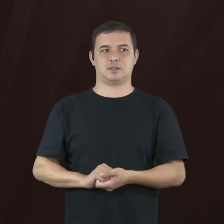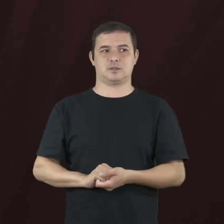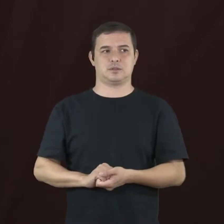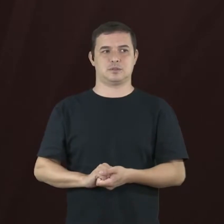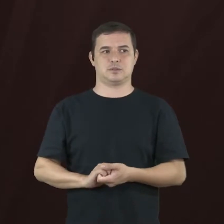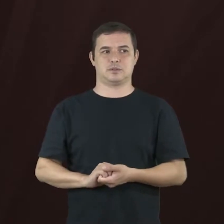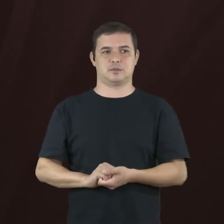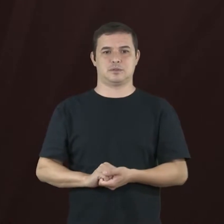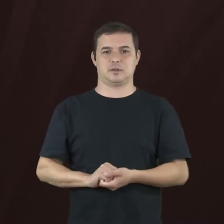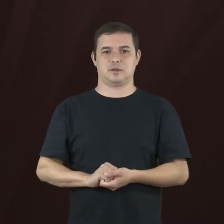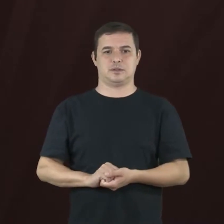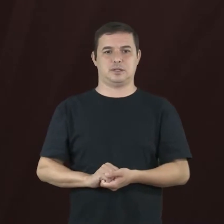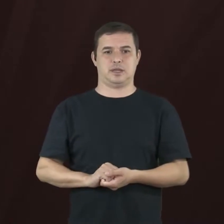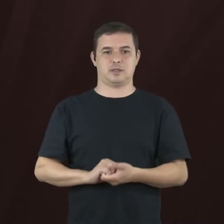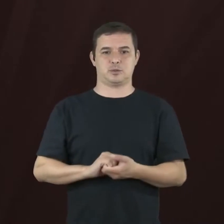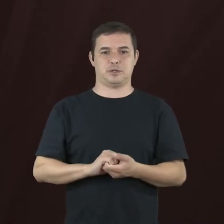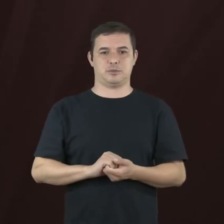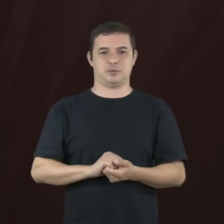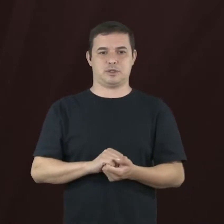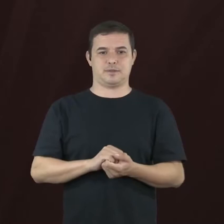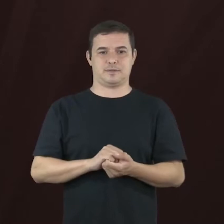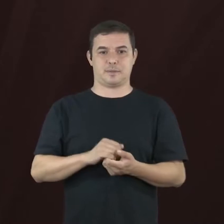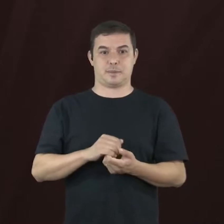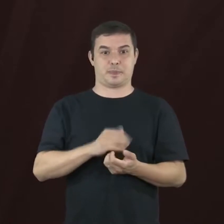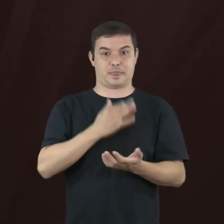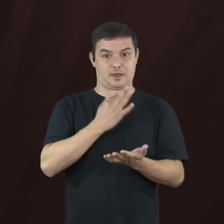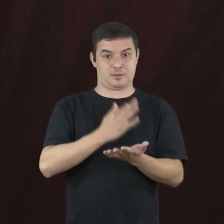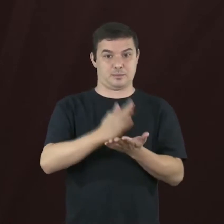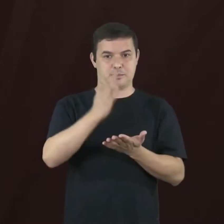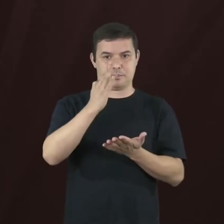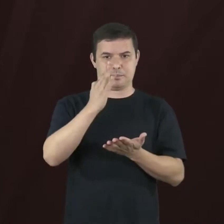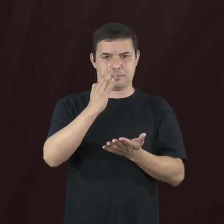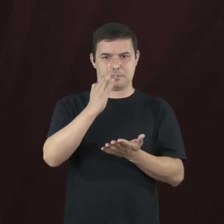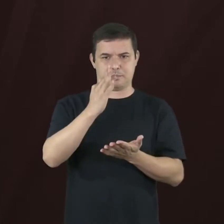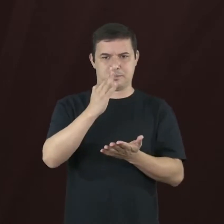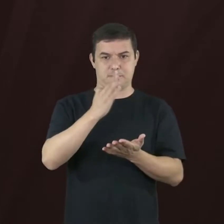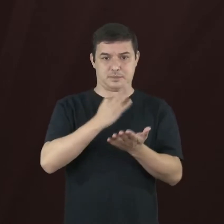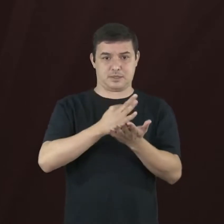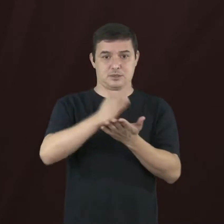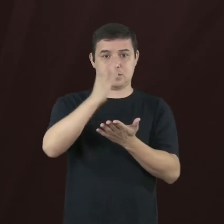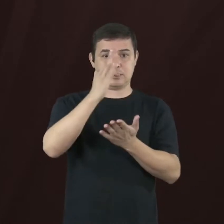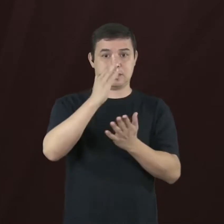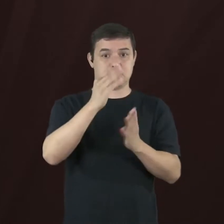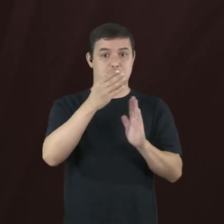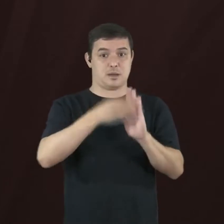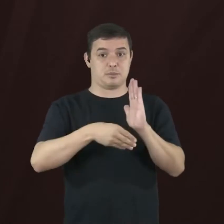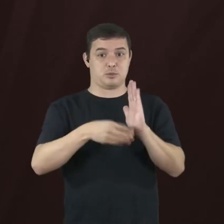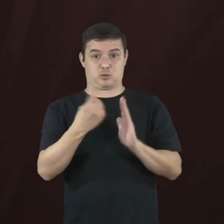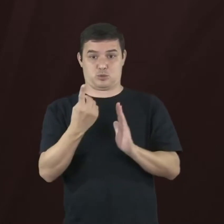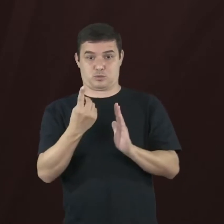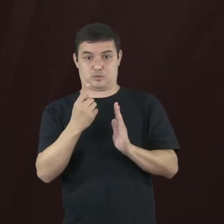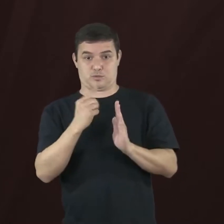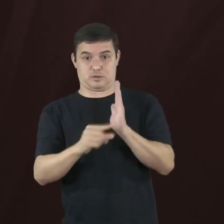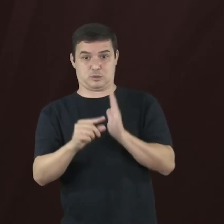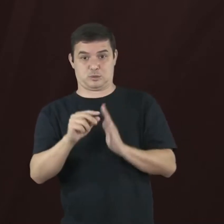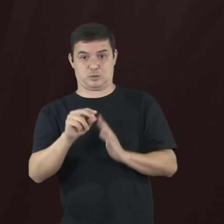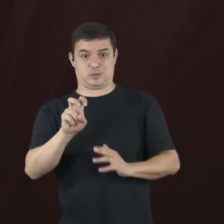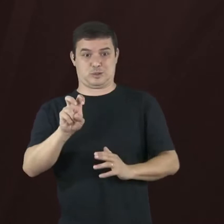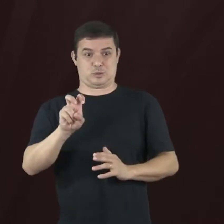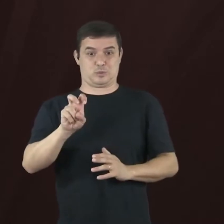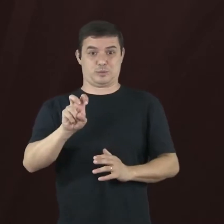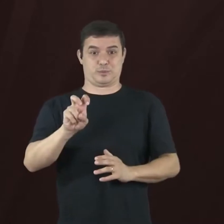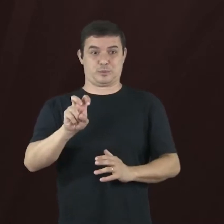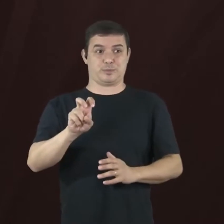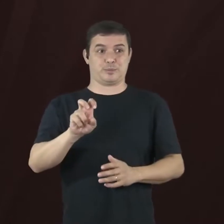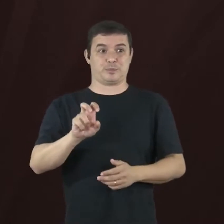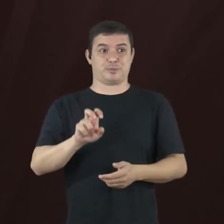Porque o nosso evangelho não chegou até vós tão somente em palavra, mas sobretudo em